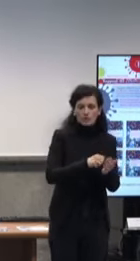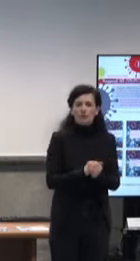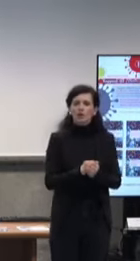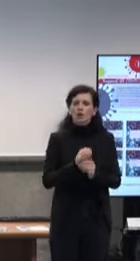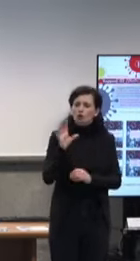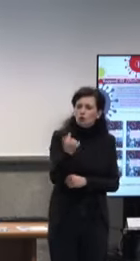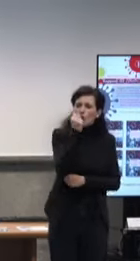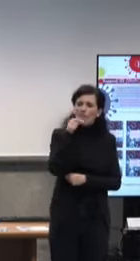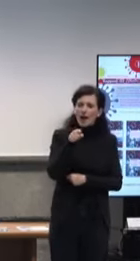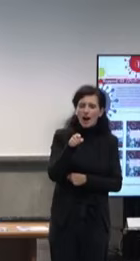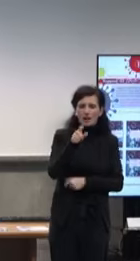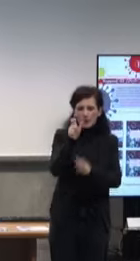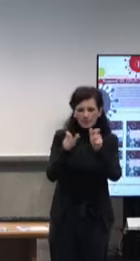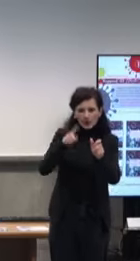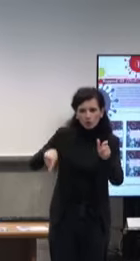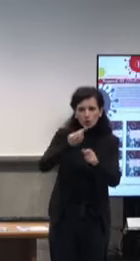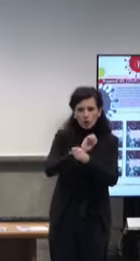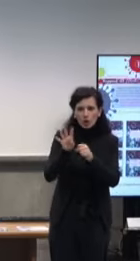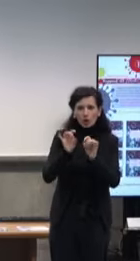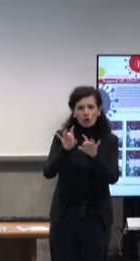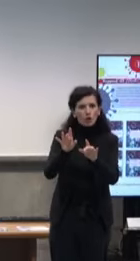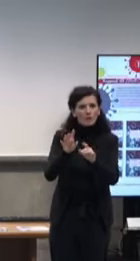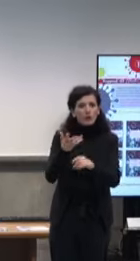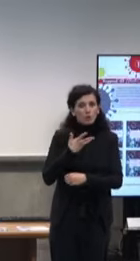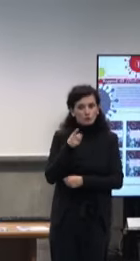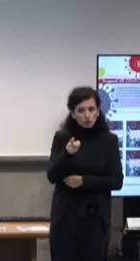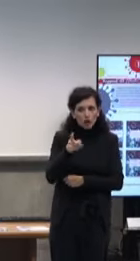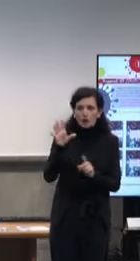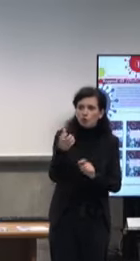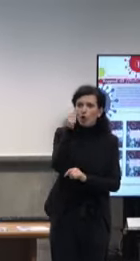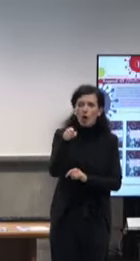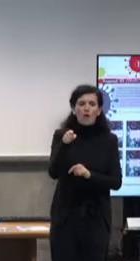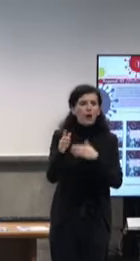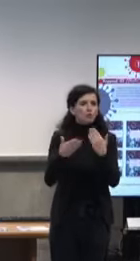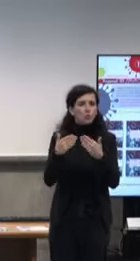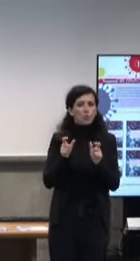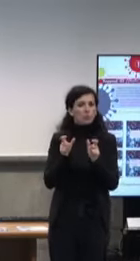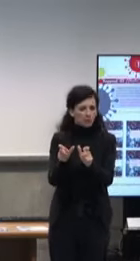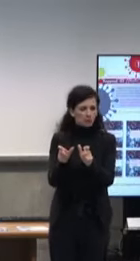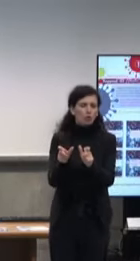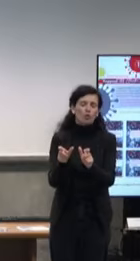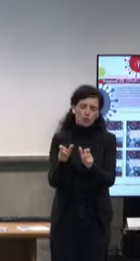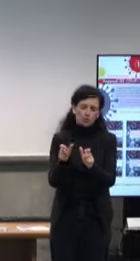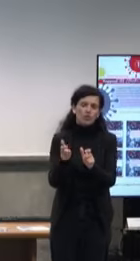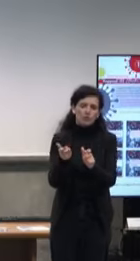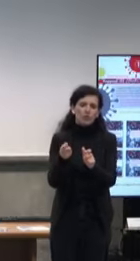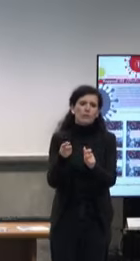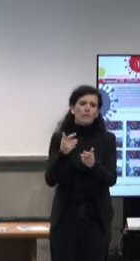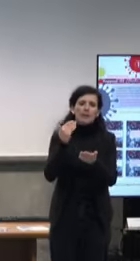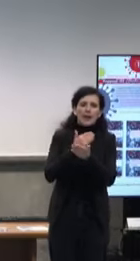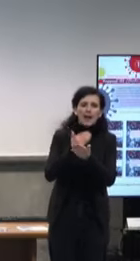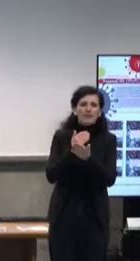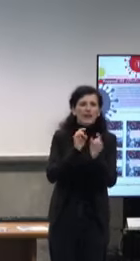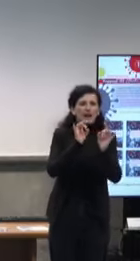rapidamente possibile le persone positive per cercare di contenere alla fonte no il tipo di infezione e